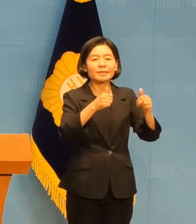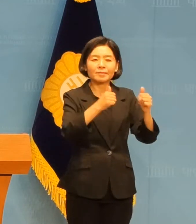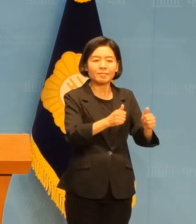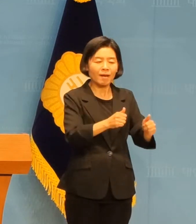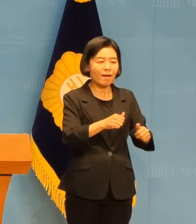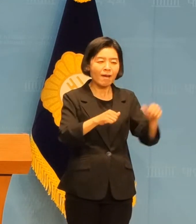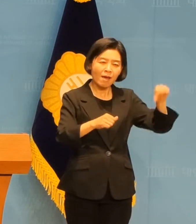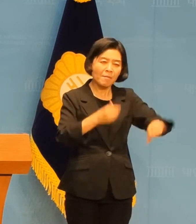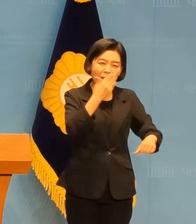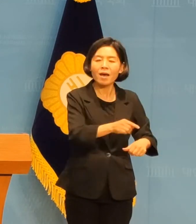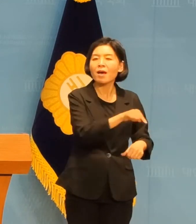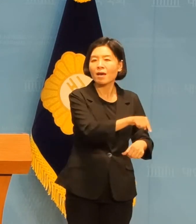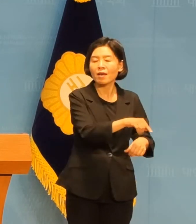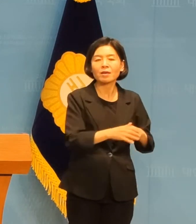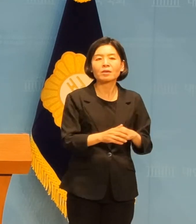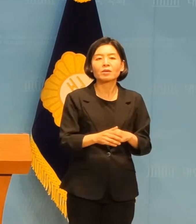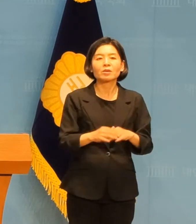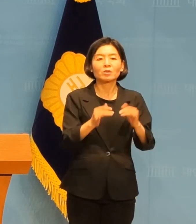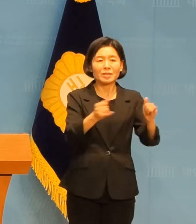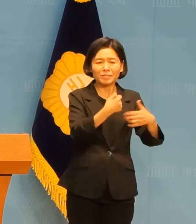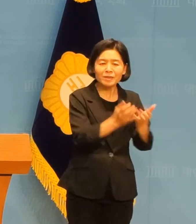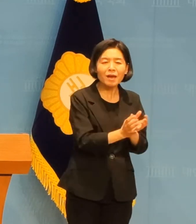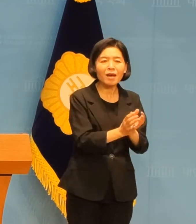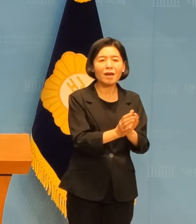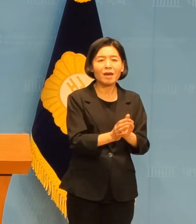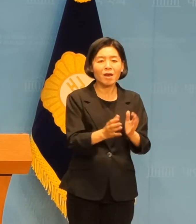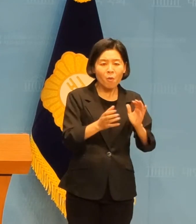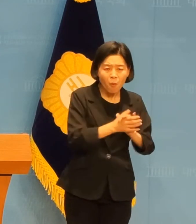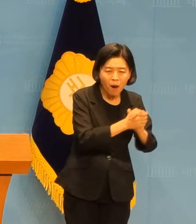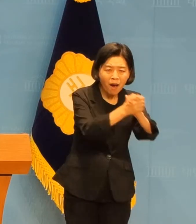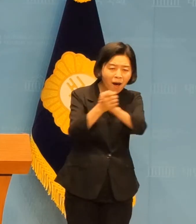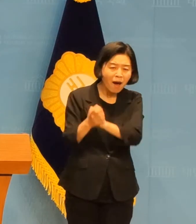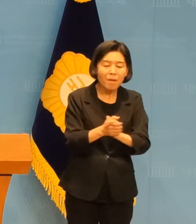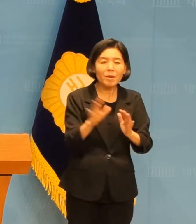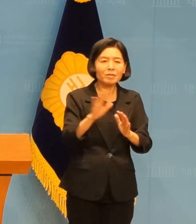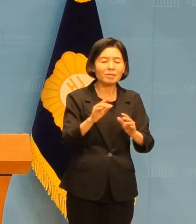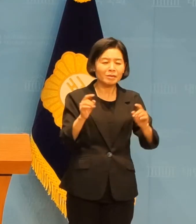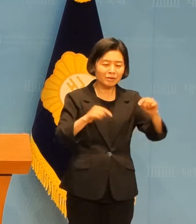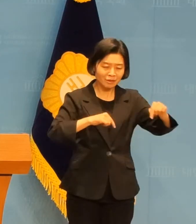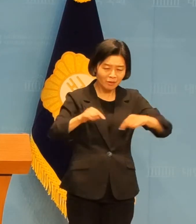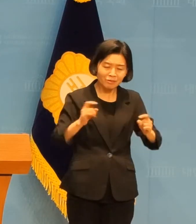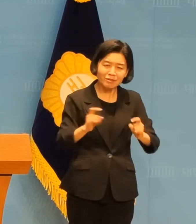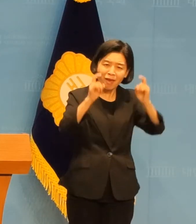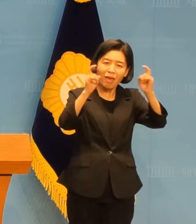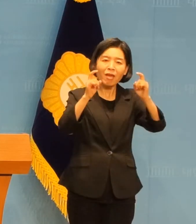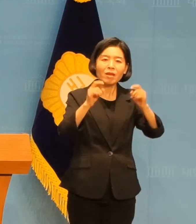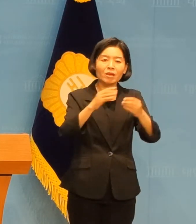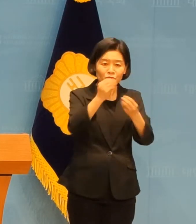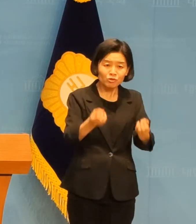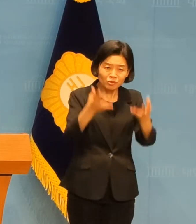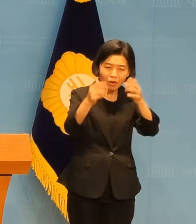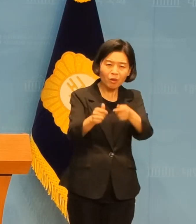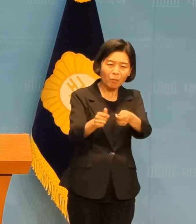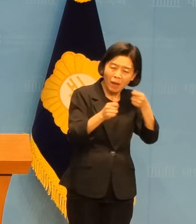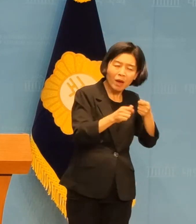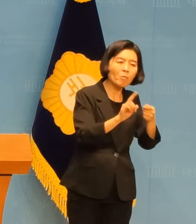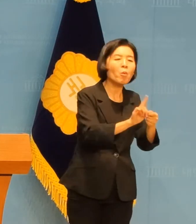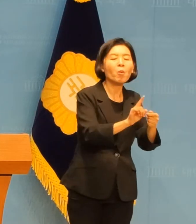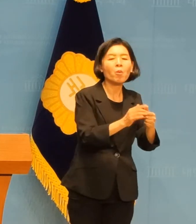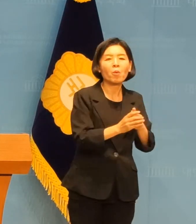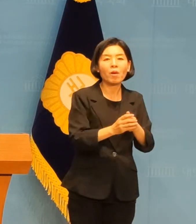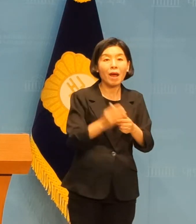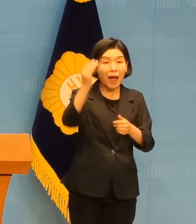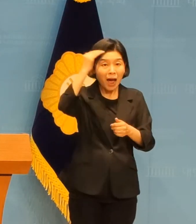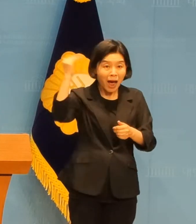국민의힘은 추석 연휴조차 화합 대신 정쟁으로 가득 채웠습니다. K푸드를 알리기